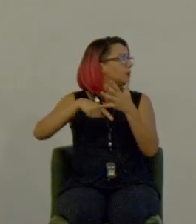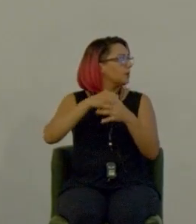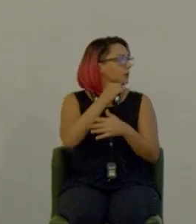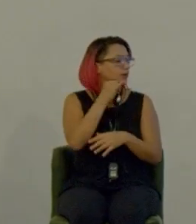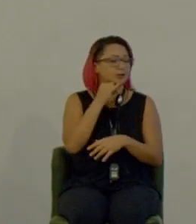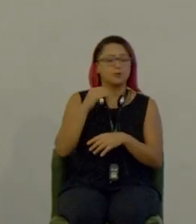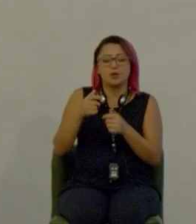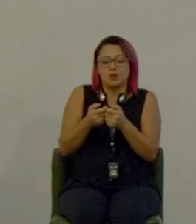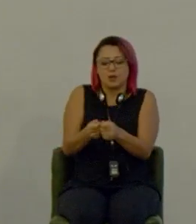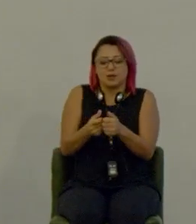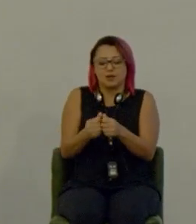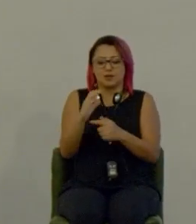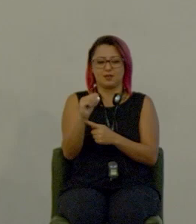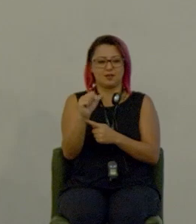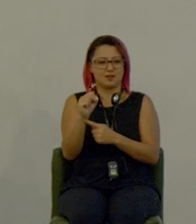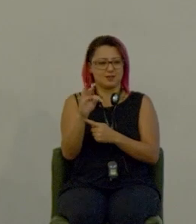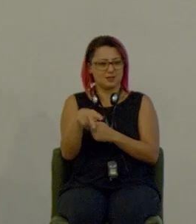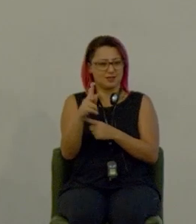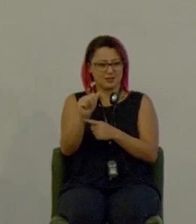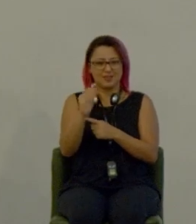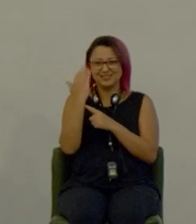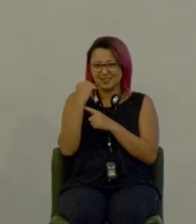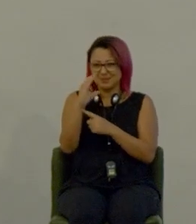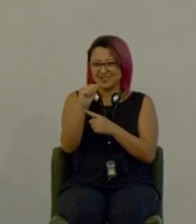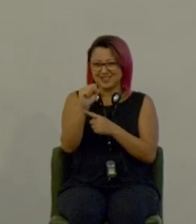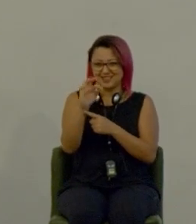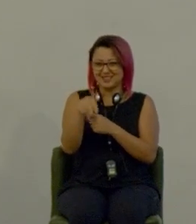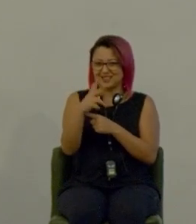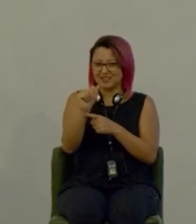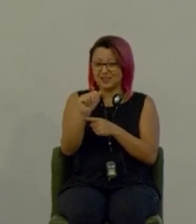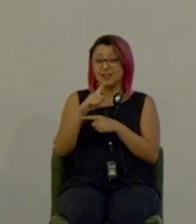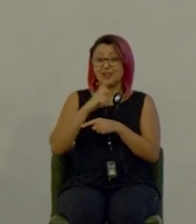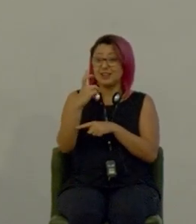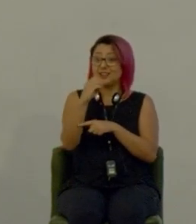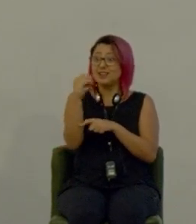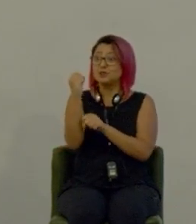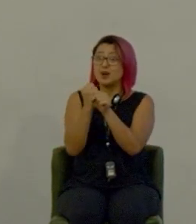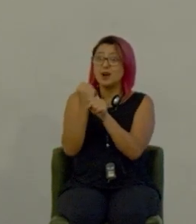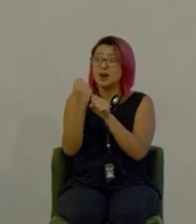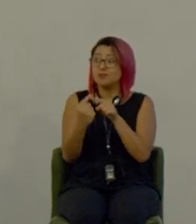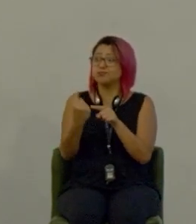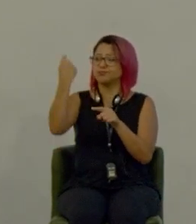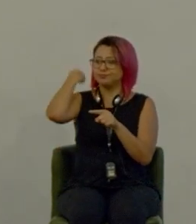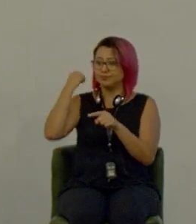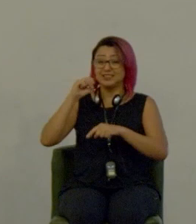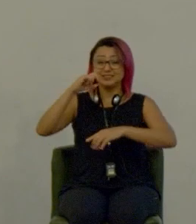como essa aqui, essa castanha tem mais de 500, castanha do Pará, ela tem mais de 500 anos de idade. Elas produzem, uma